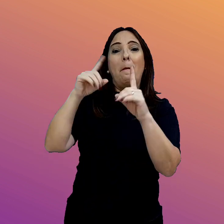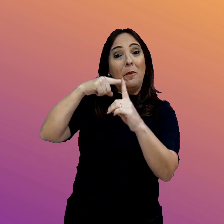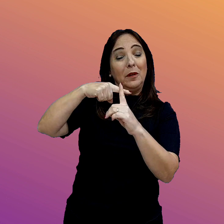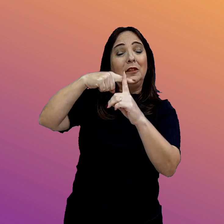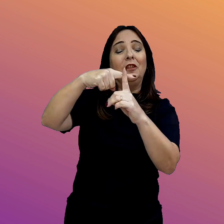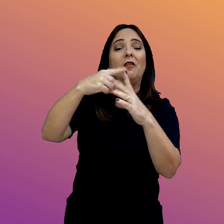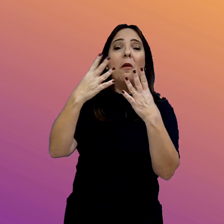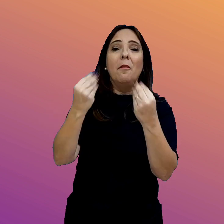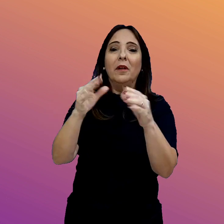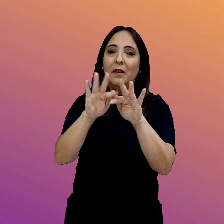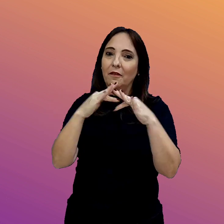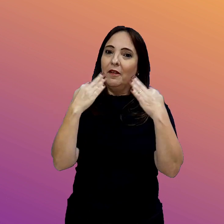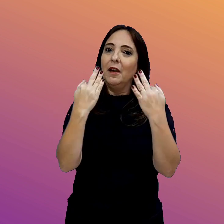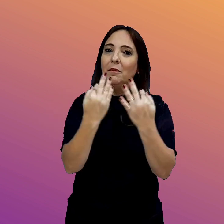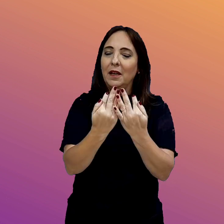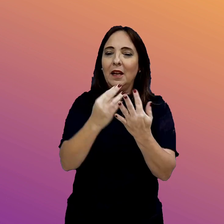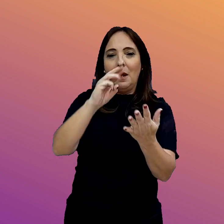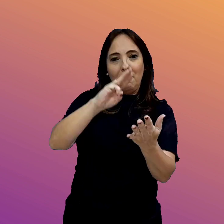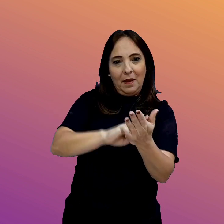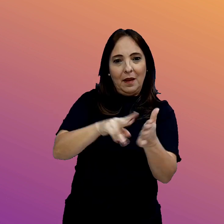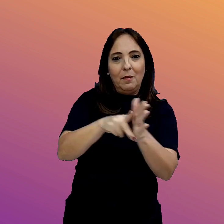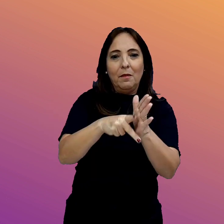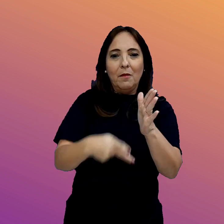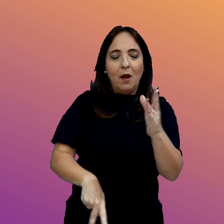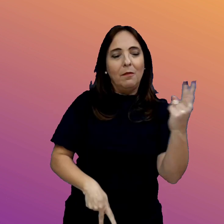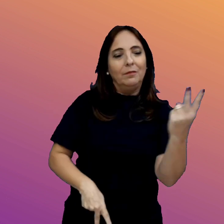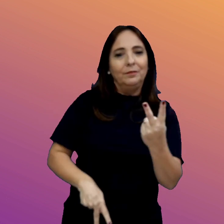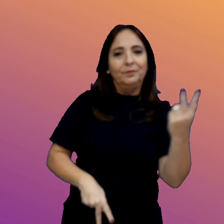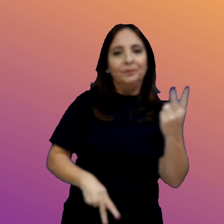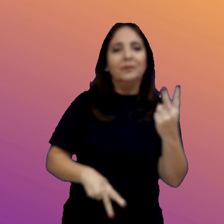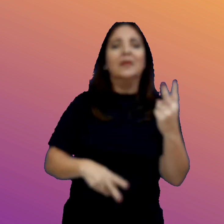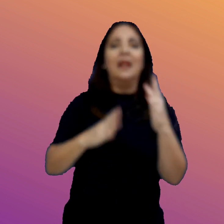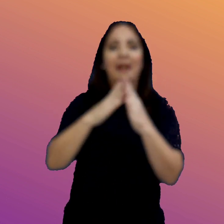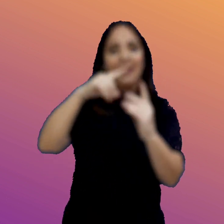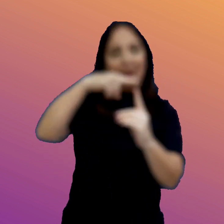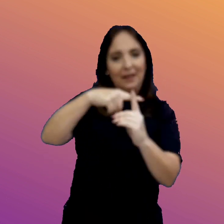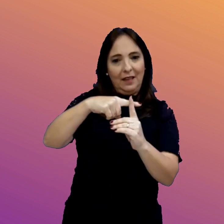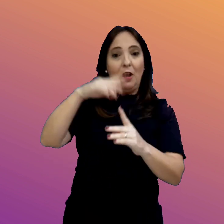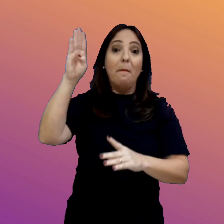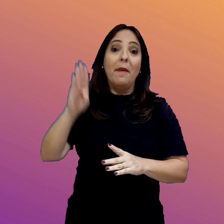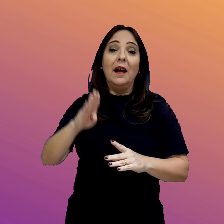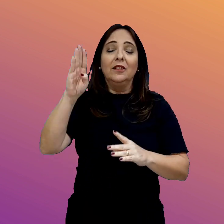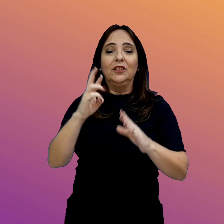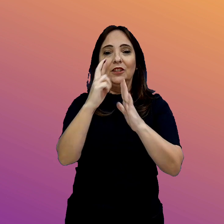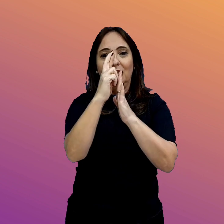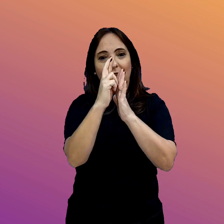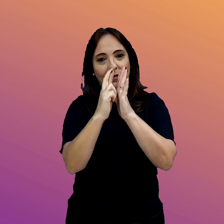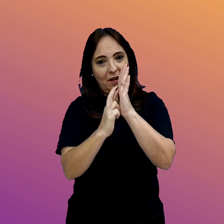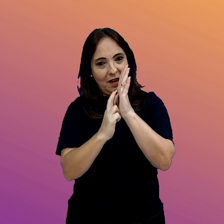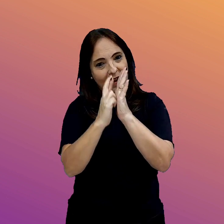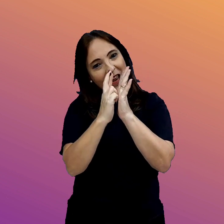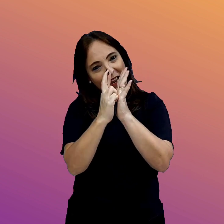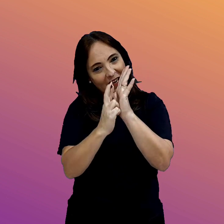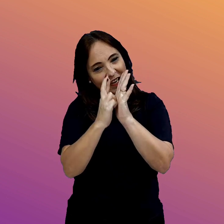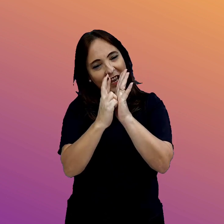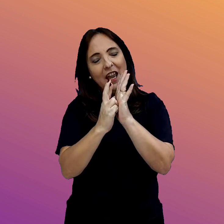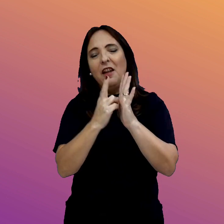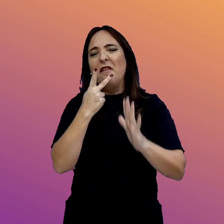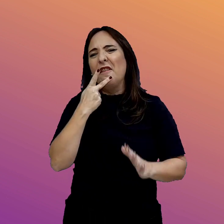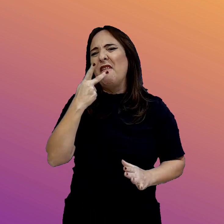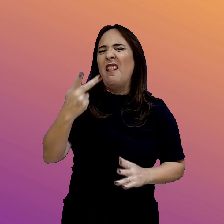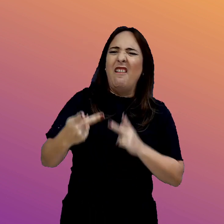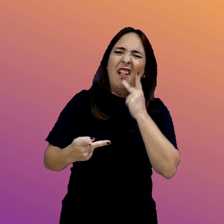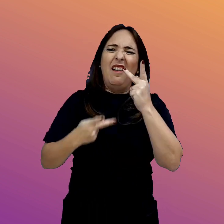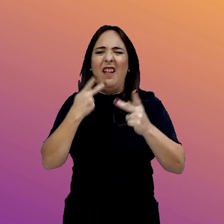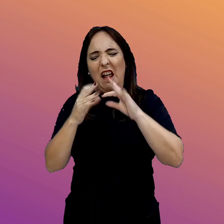da Primeira Igreja Batista do Recreio também, pastor Paulo é pastor de família ali. Eu não vou ficar falando aqui o que eles são